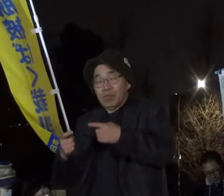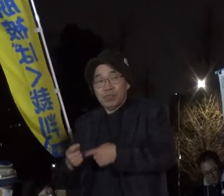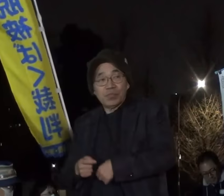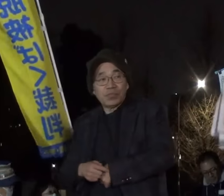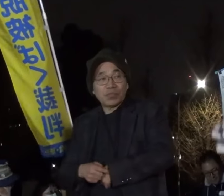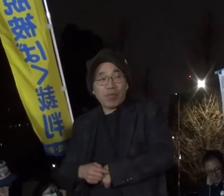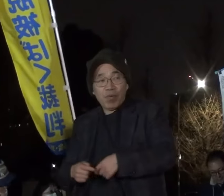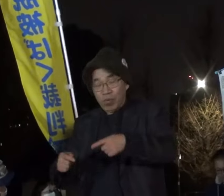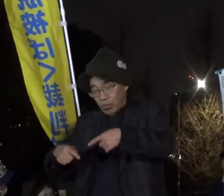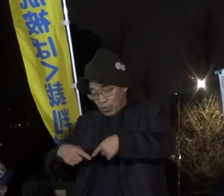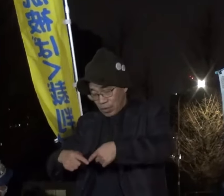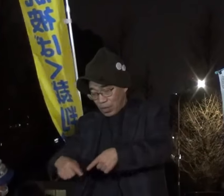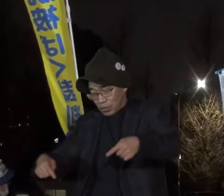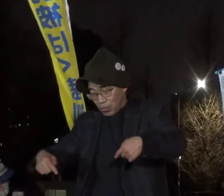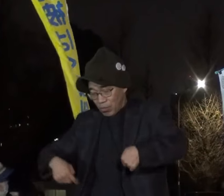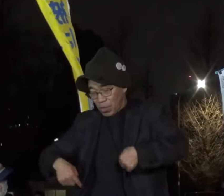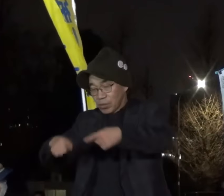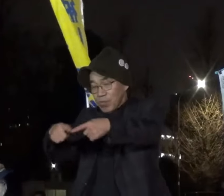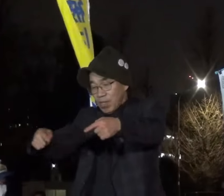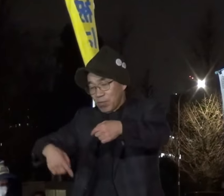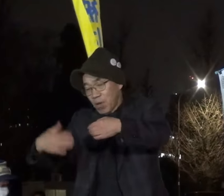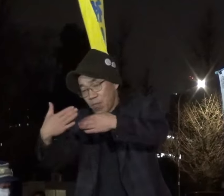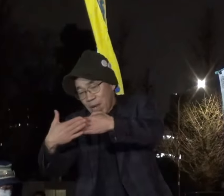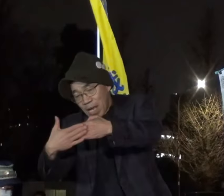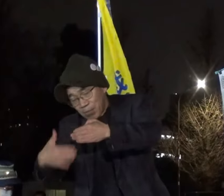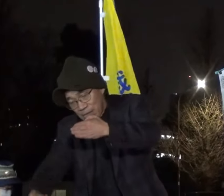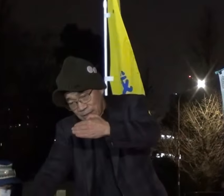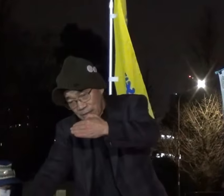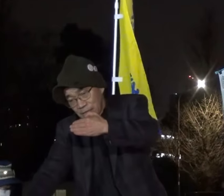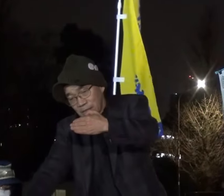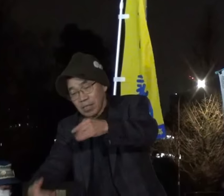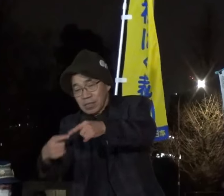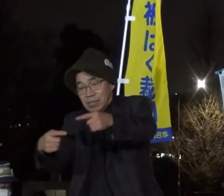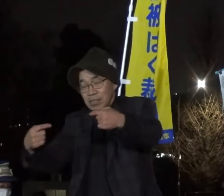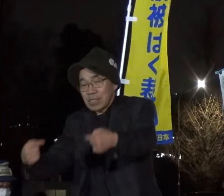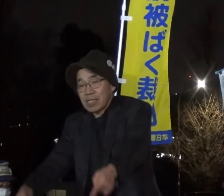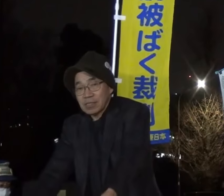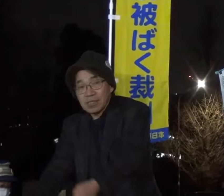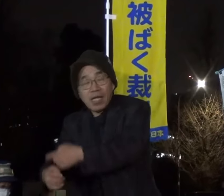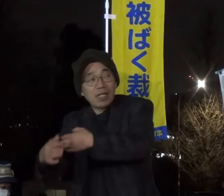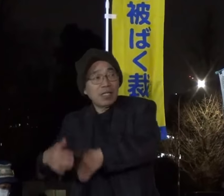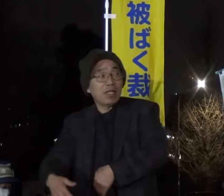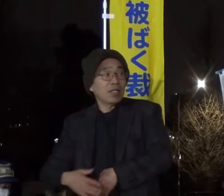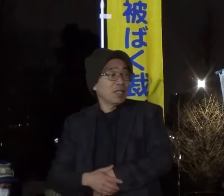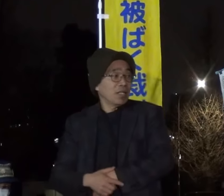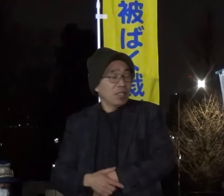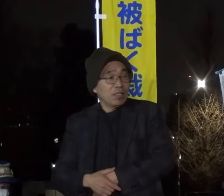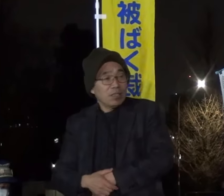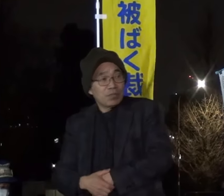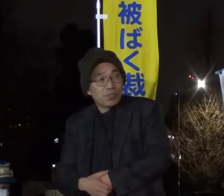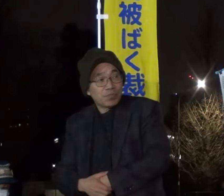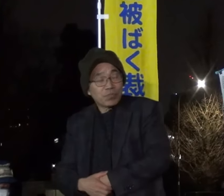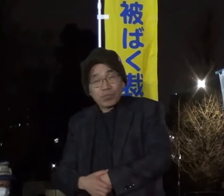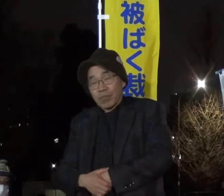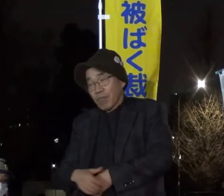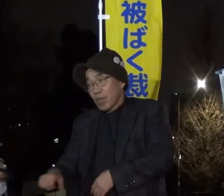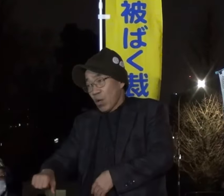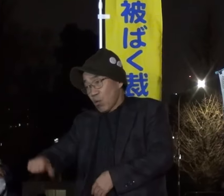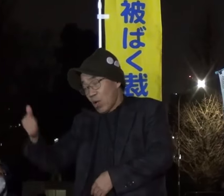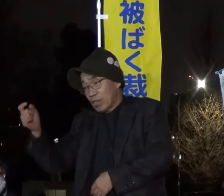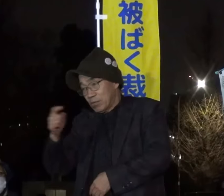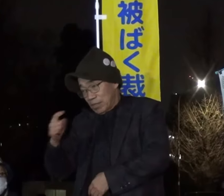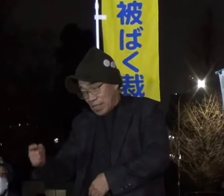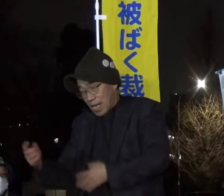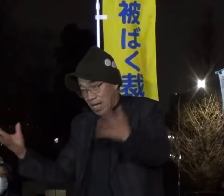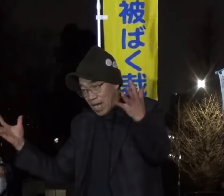名版のところにこう前垂らしてね、すごく可愛いの用意しました。 もうなんせね、500で署名集めるっていう